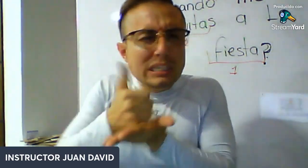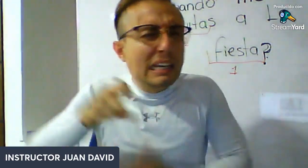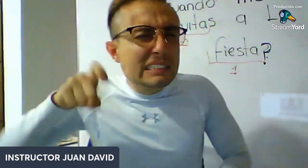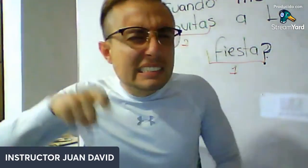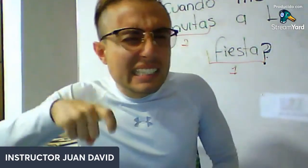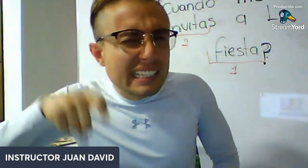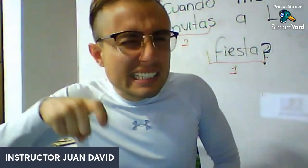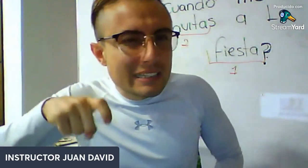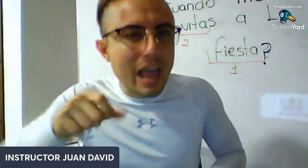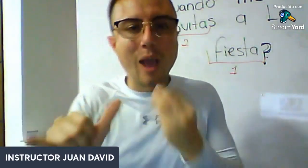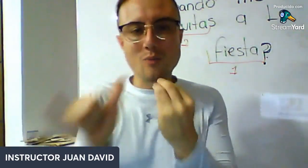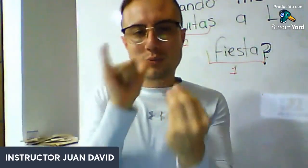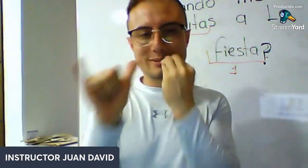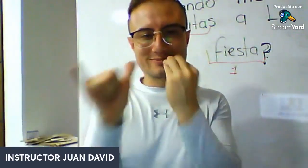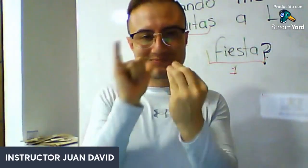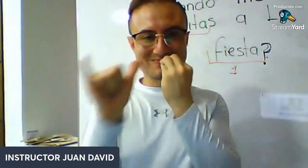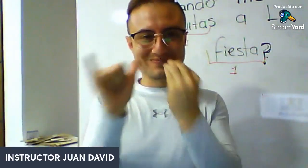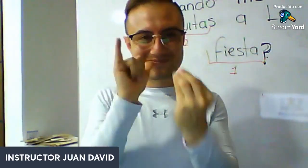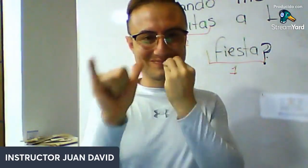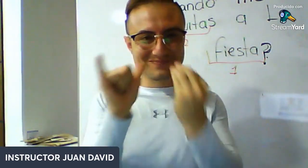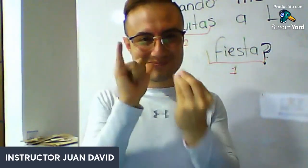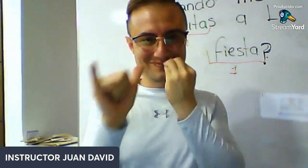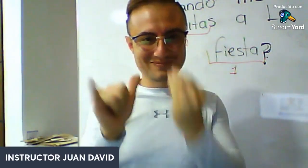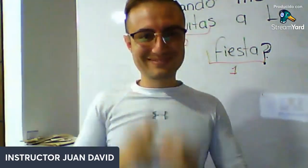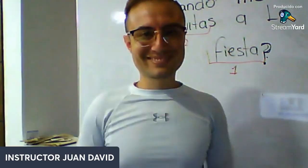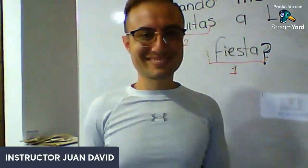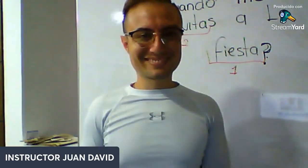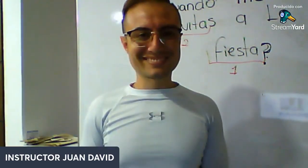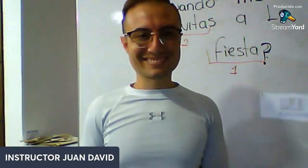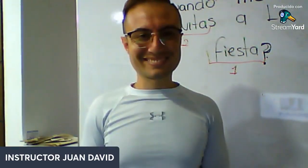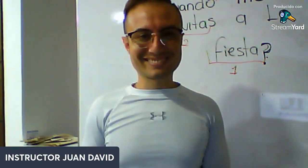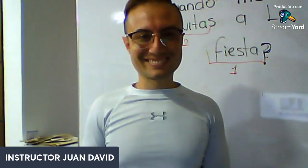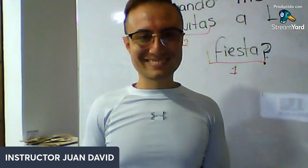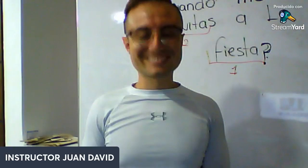entidad si ayudar necesitar y refrigerio